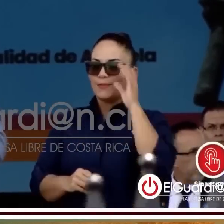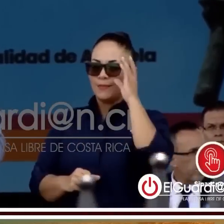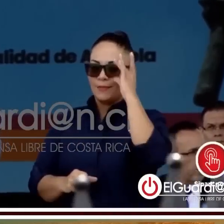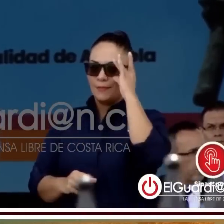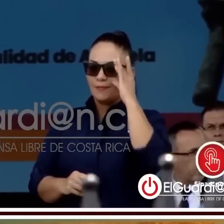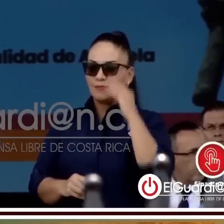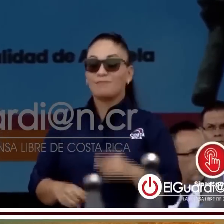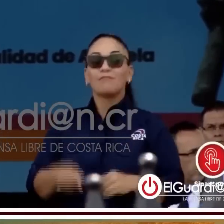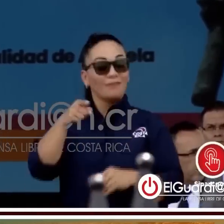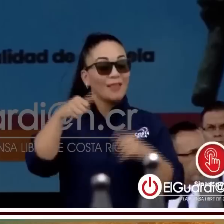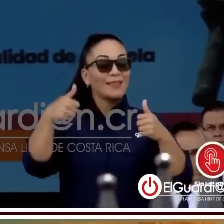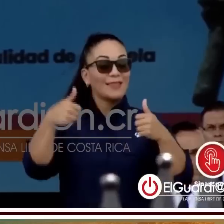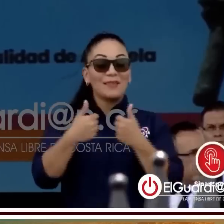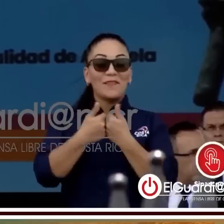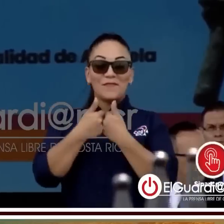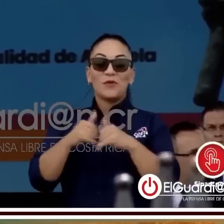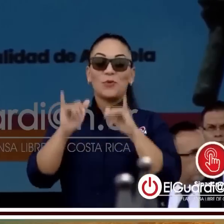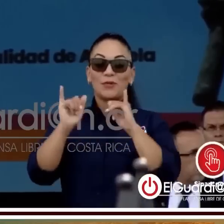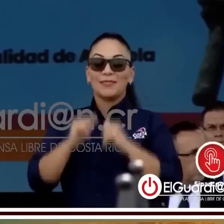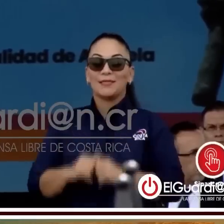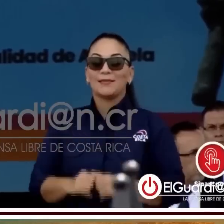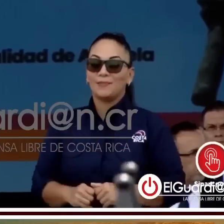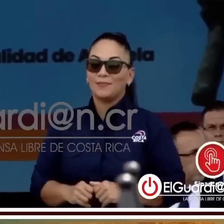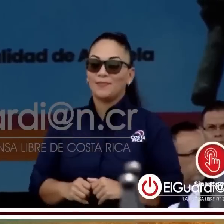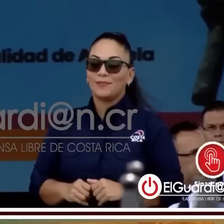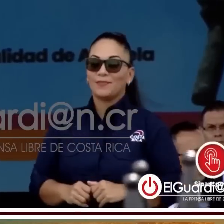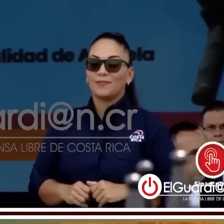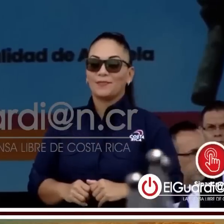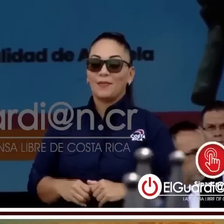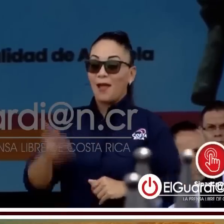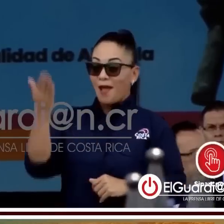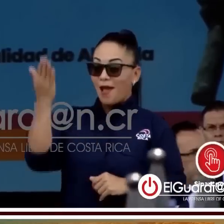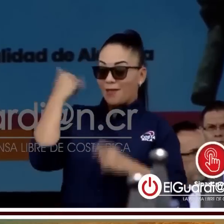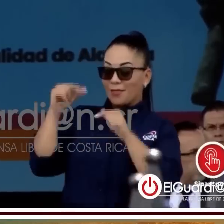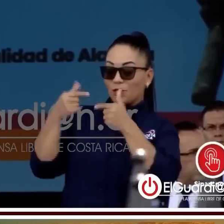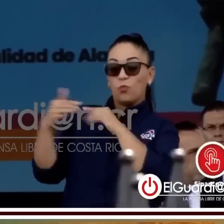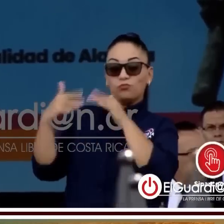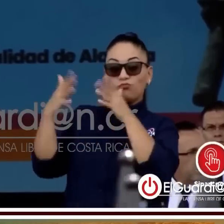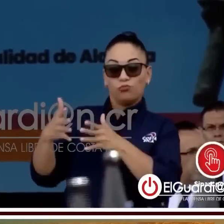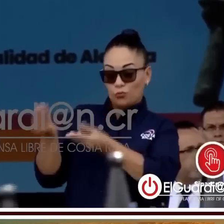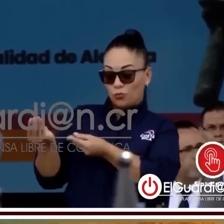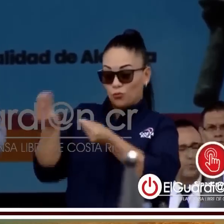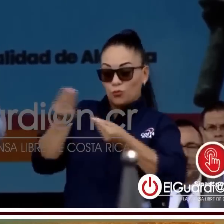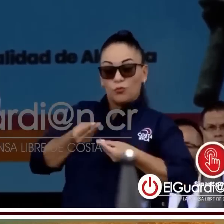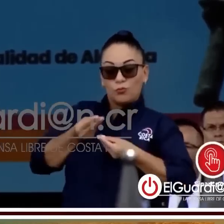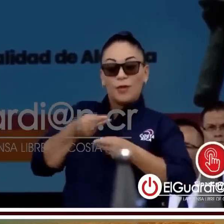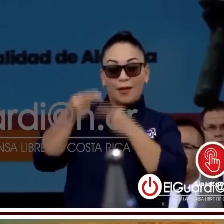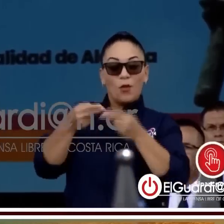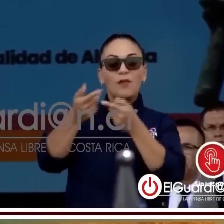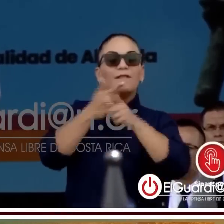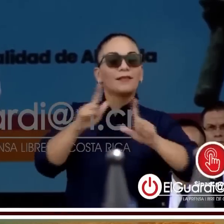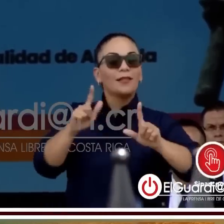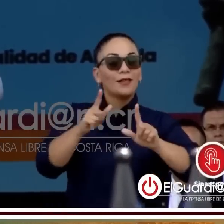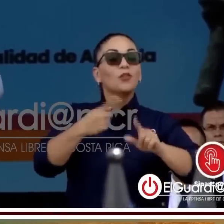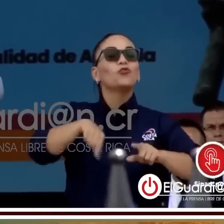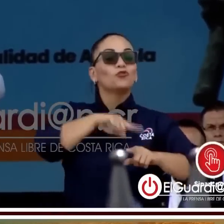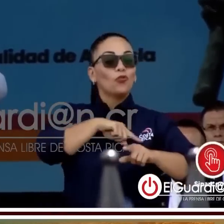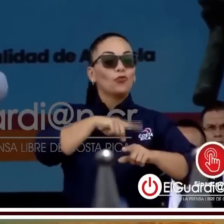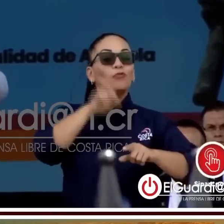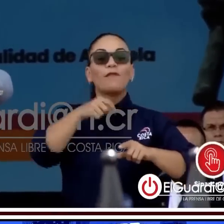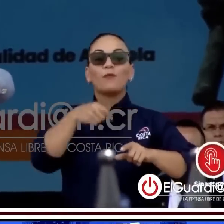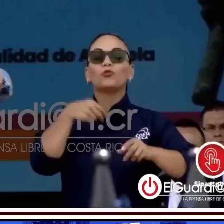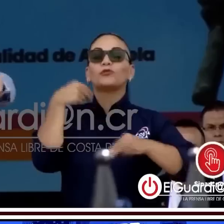Ese es el desafío. Y así como ellos nos heredaron libertad, nosotros les debemos